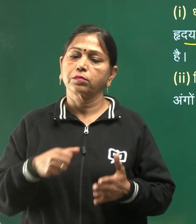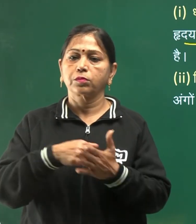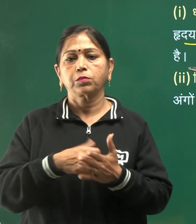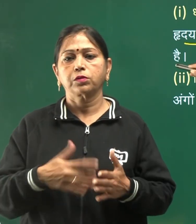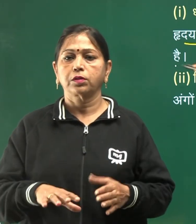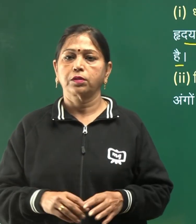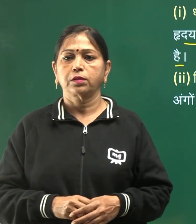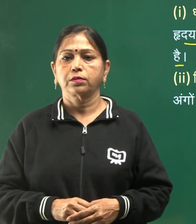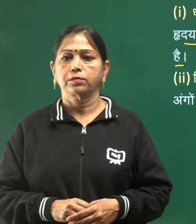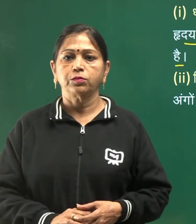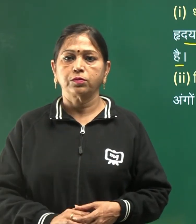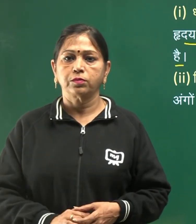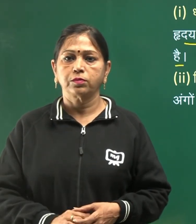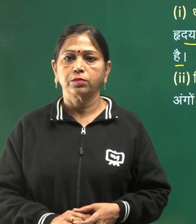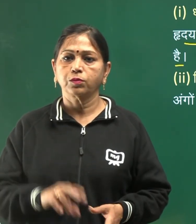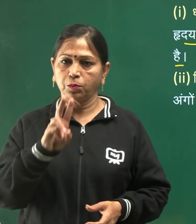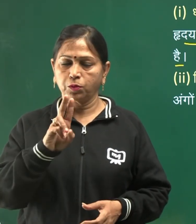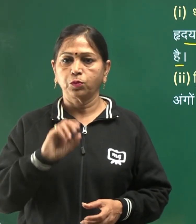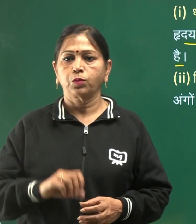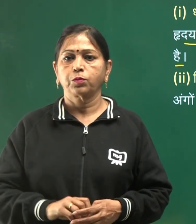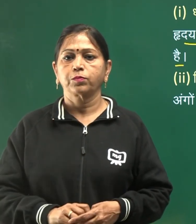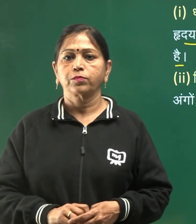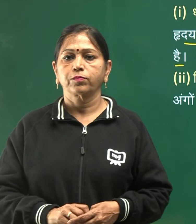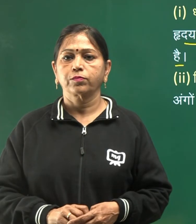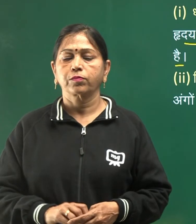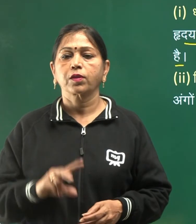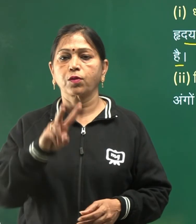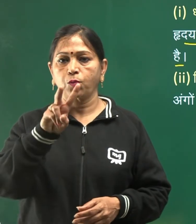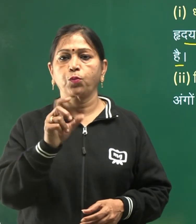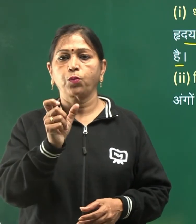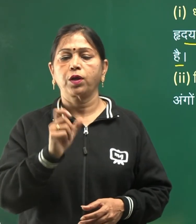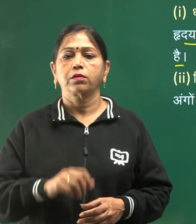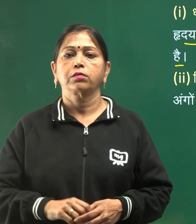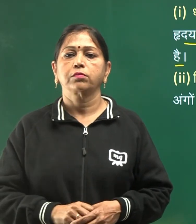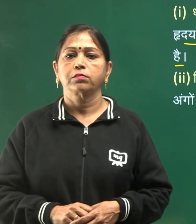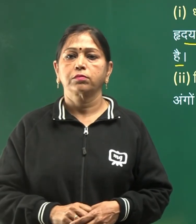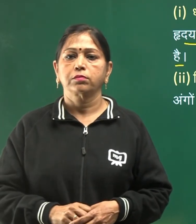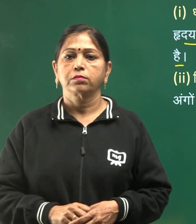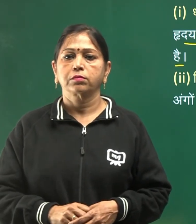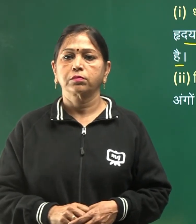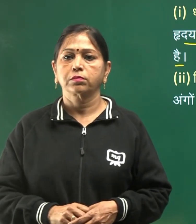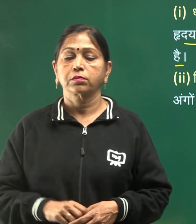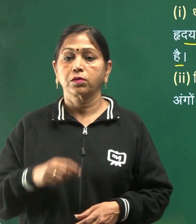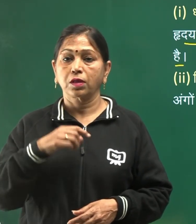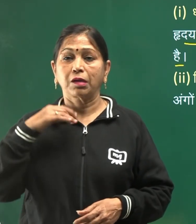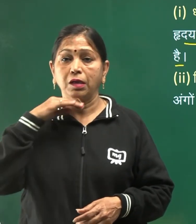पहुंचाती है। नंबर 2, शिराएं ये अशुद्ध रक्त